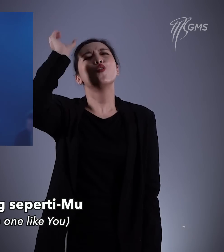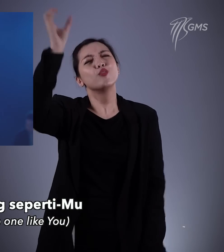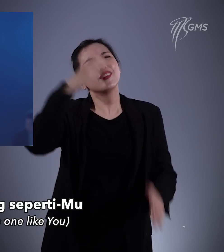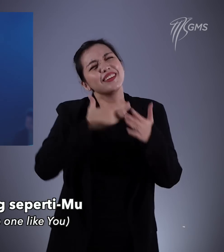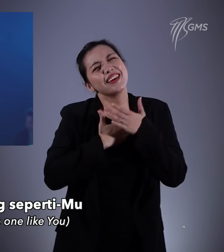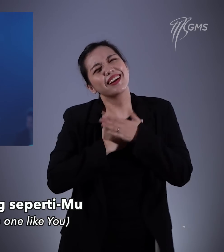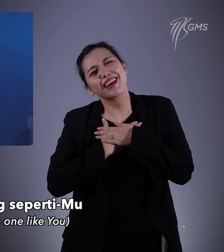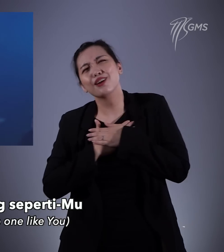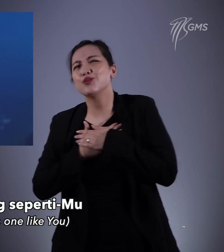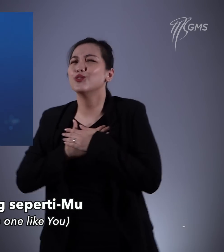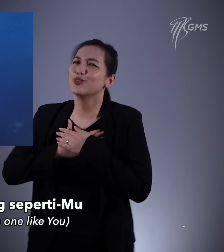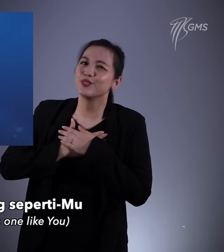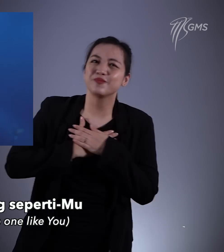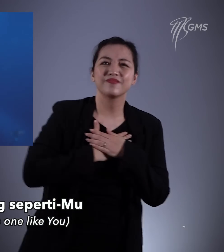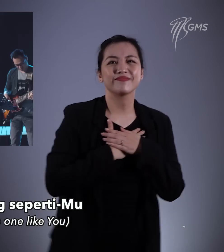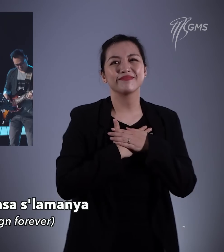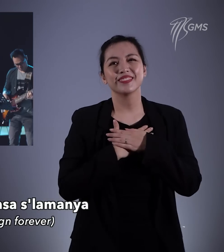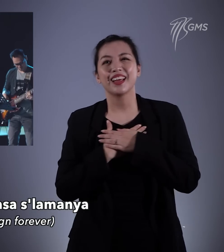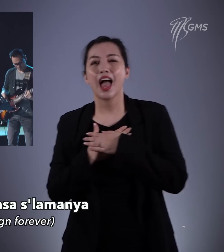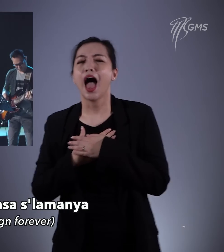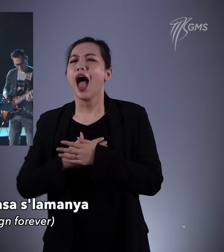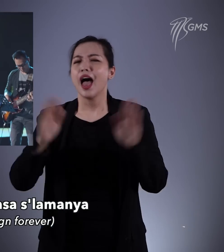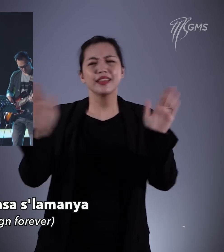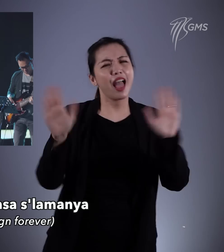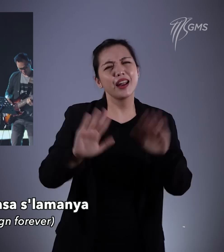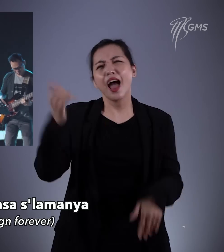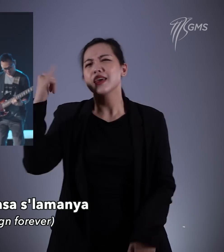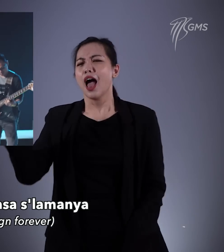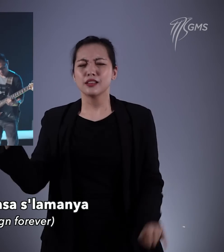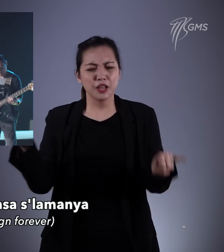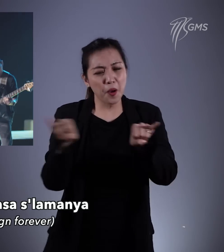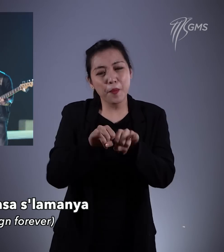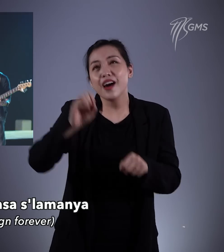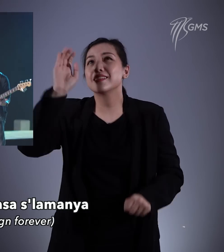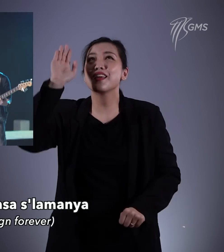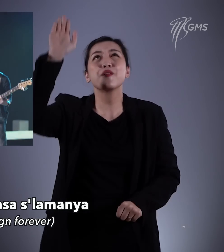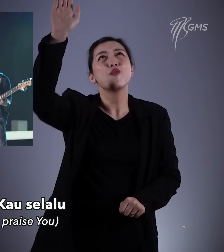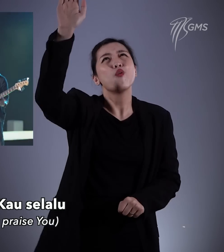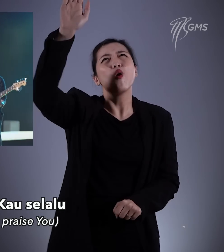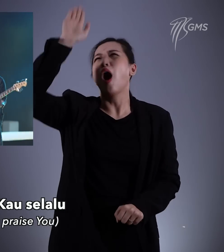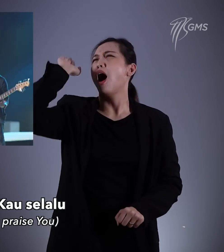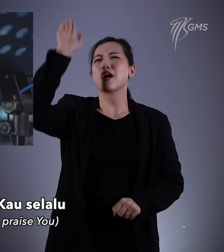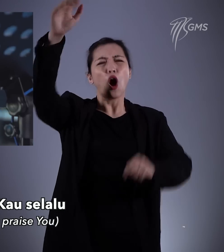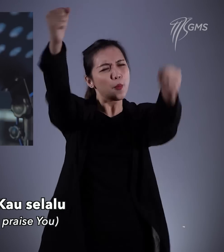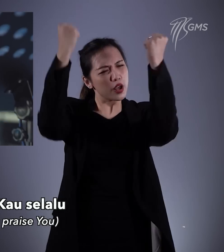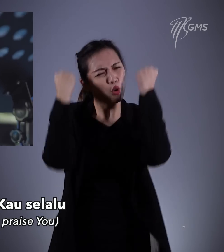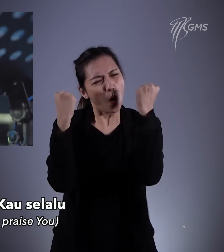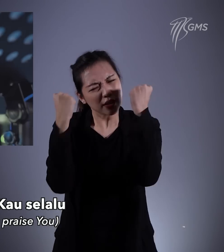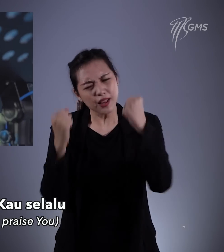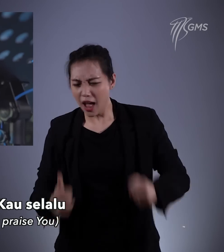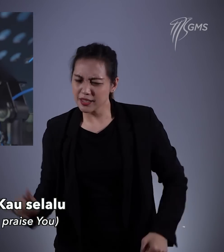hidupmu bagi diri. Mari angkat kedua tanganmu dan katakan, tiada yang sepertimu.